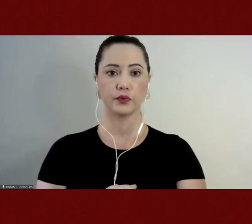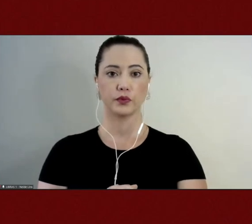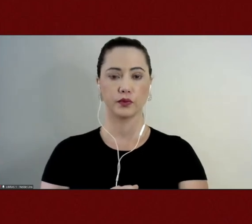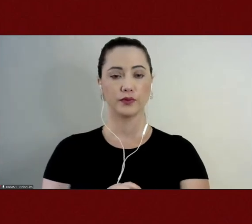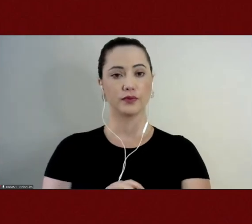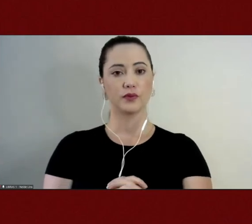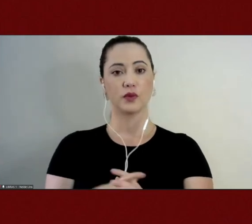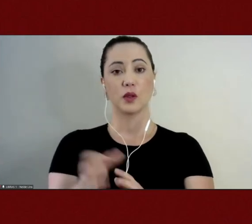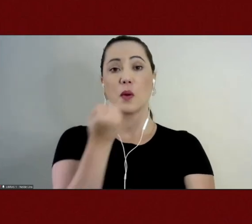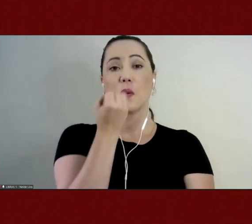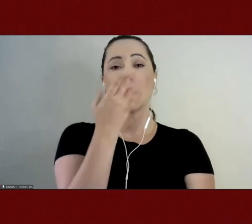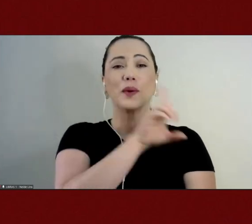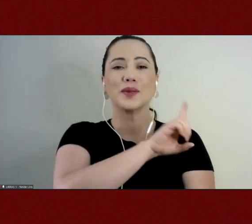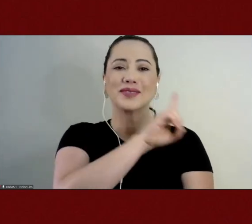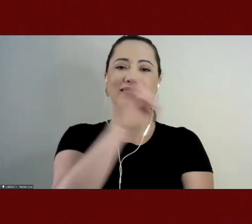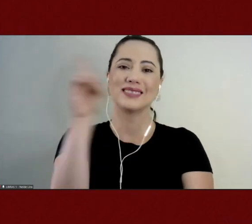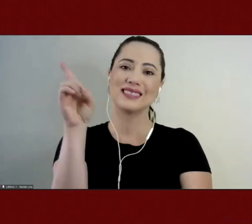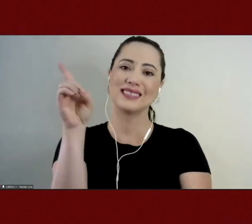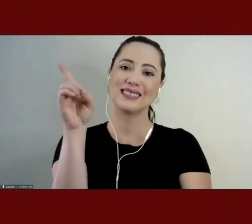Muito bom dia.